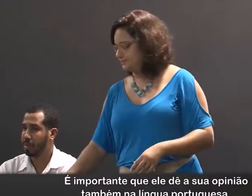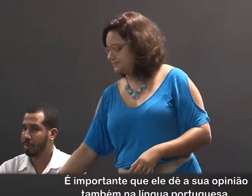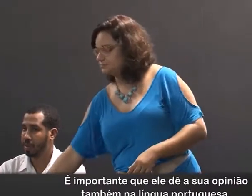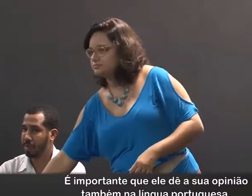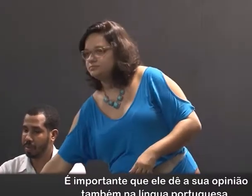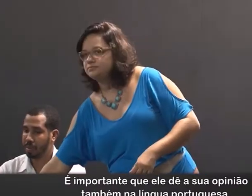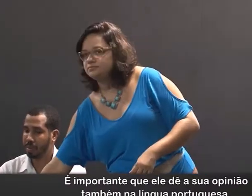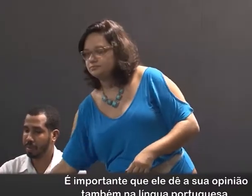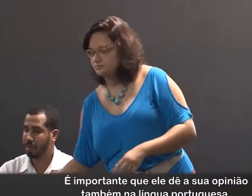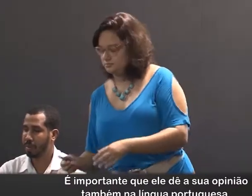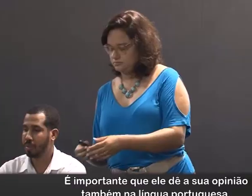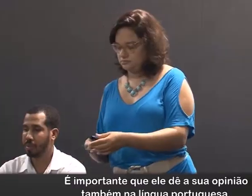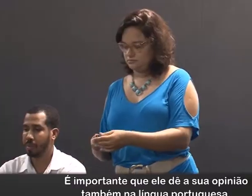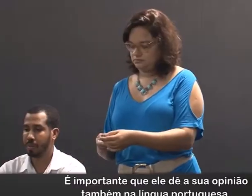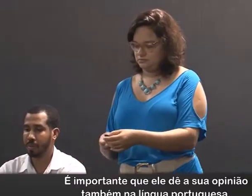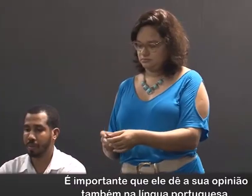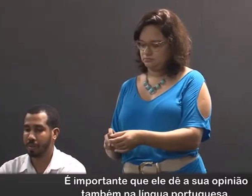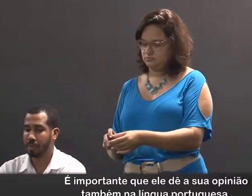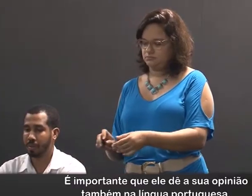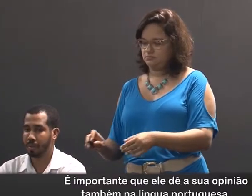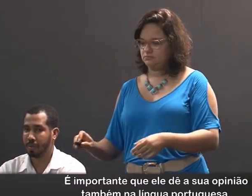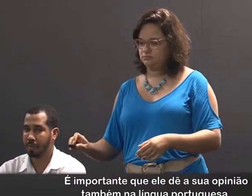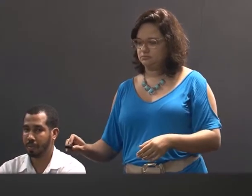opinião também na língua portuguesa.